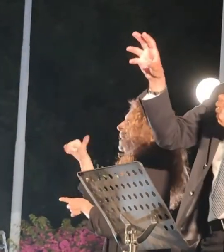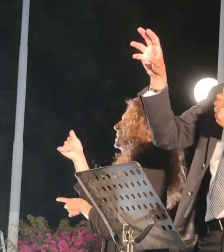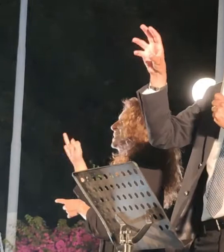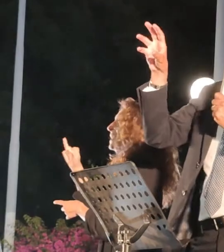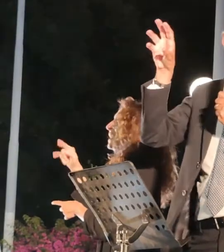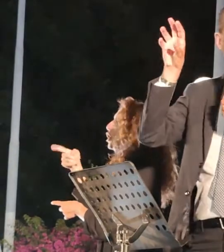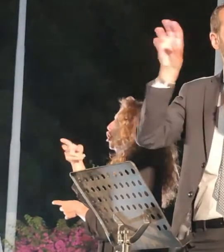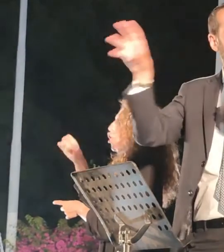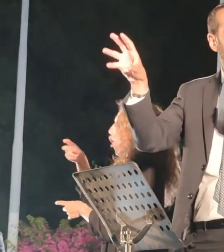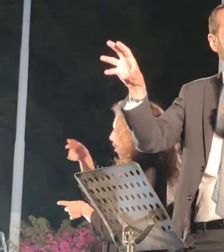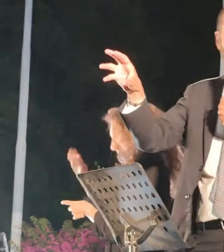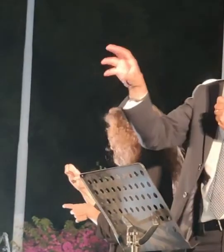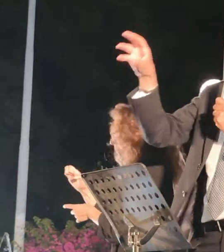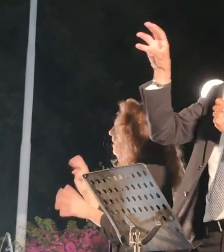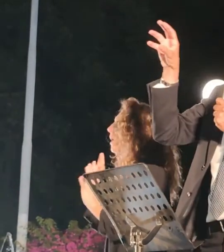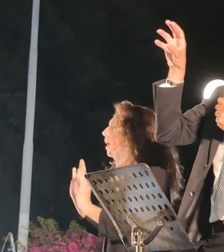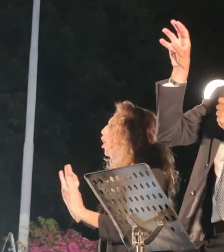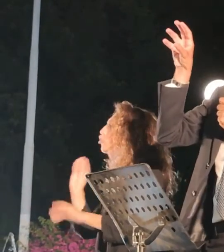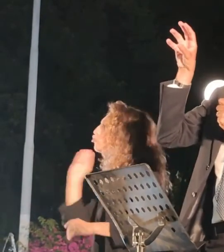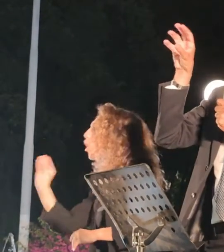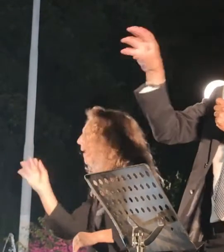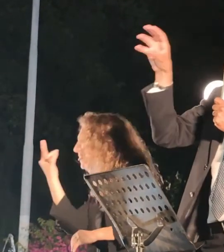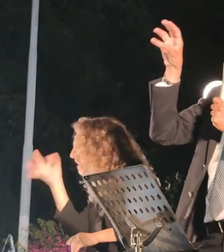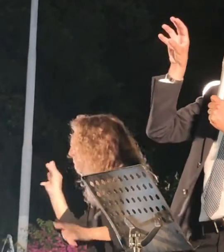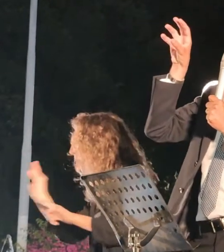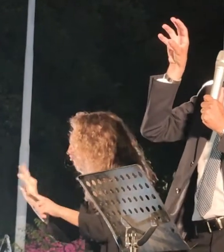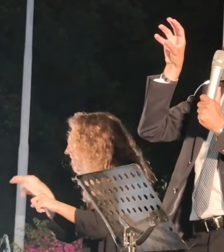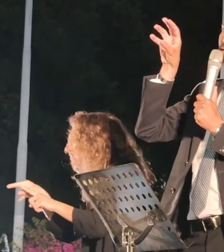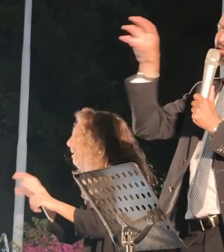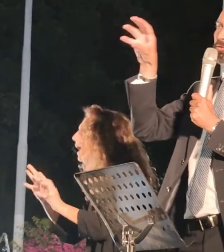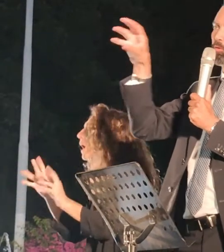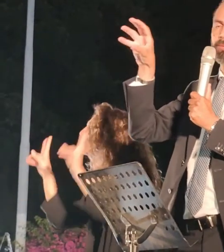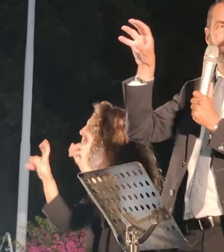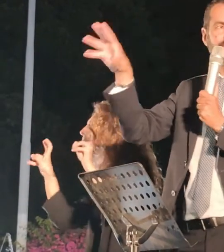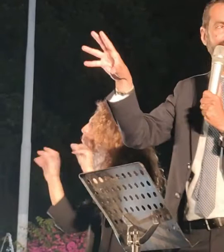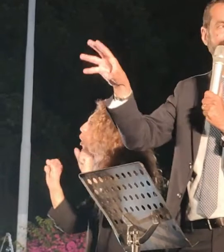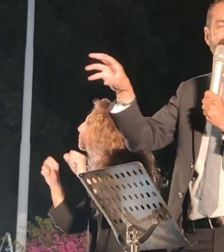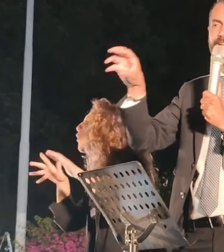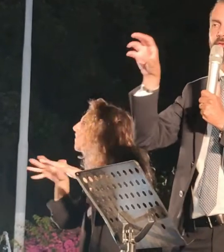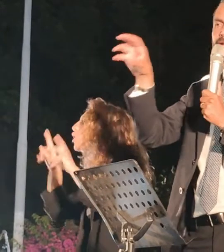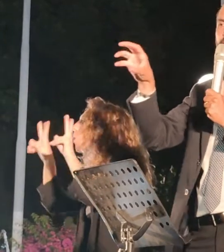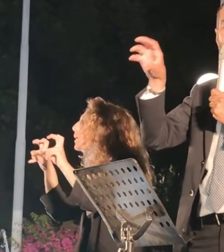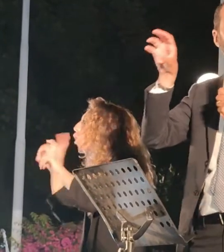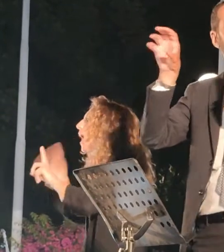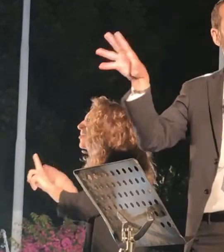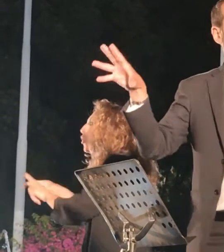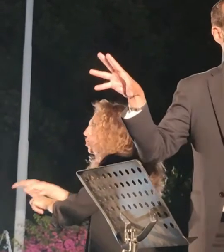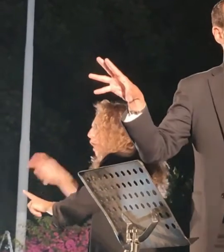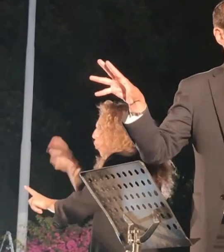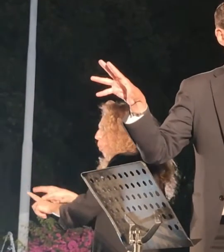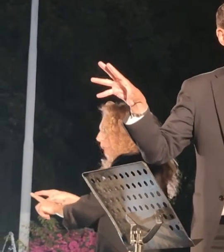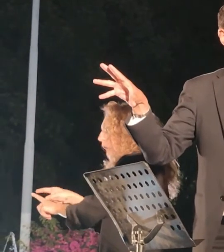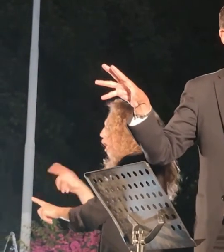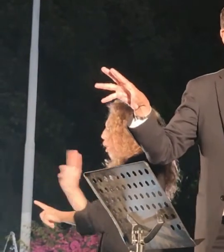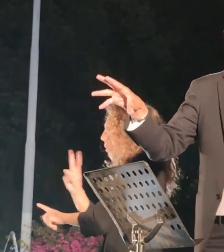domanda specifica sul fenomeno Cadeno De Luca a Messina non hanno